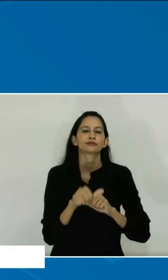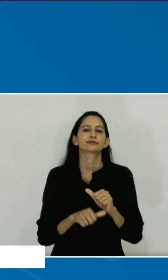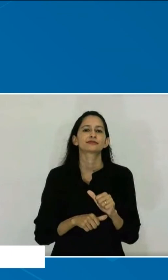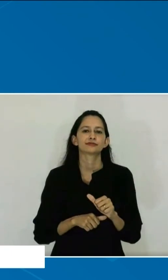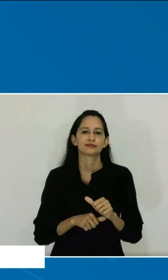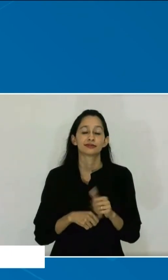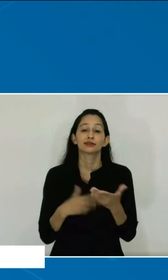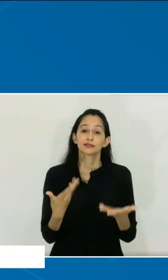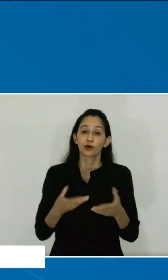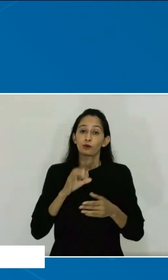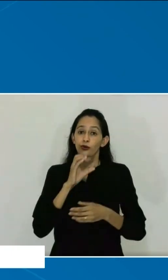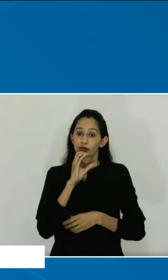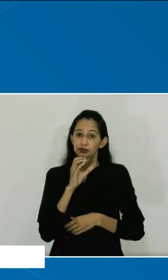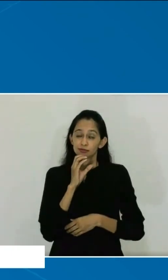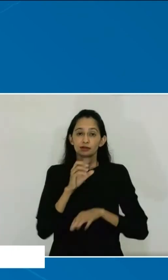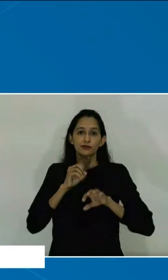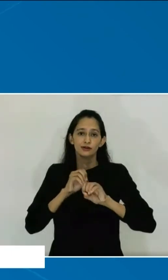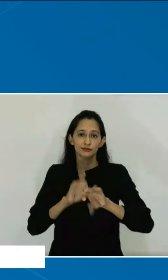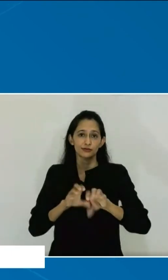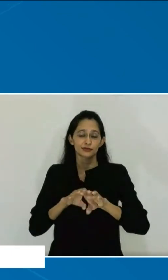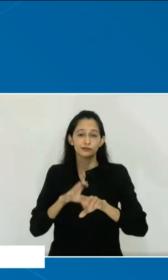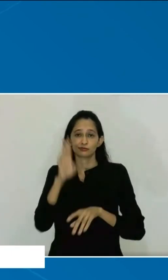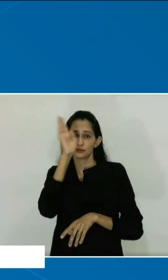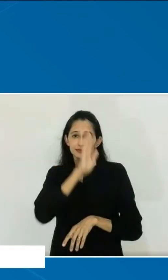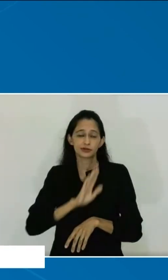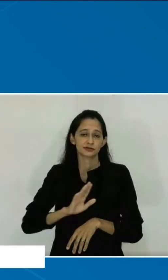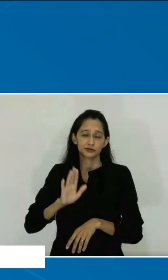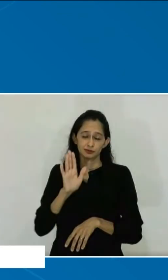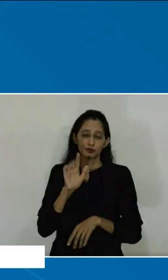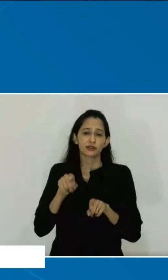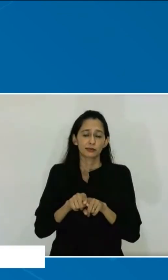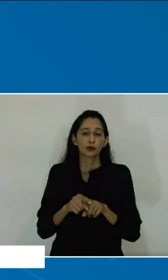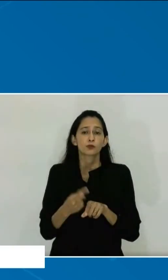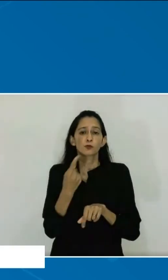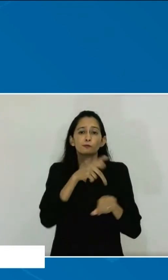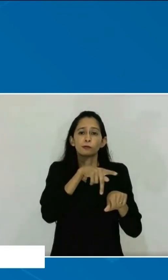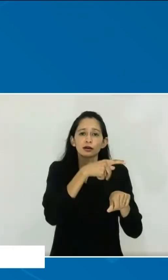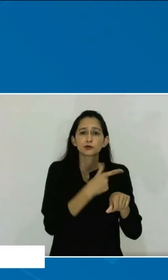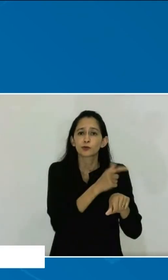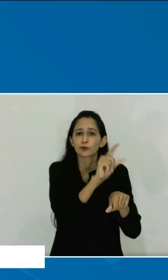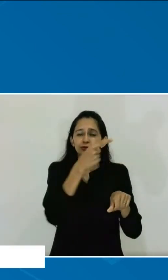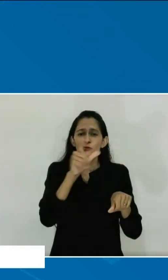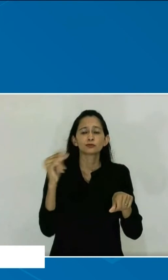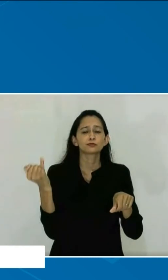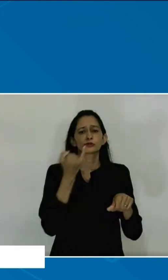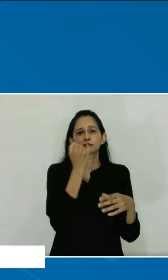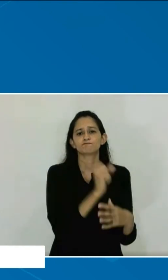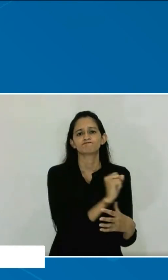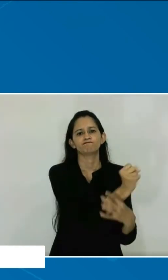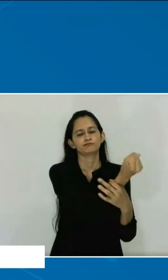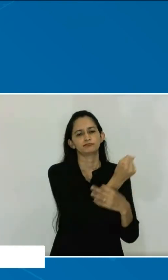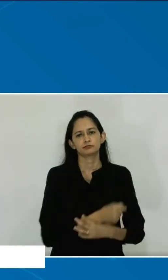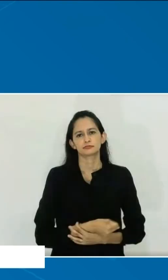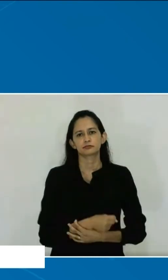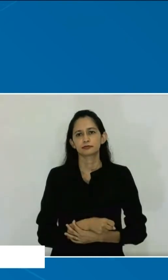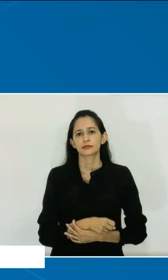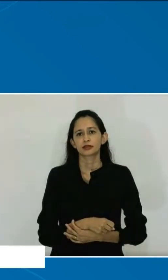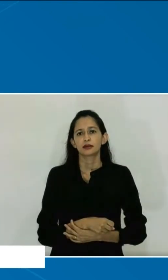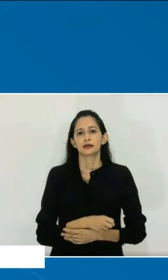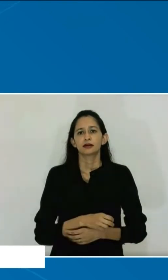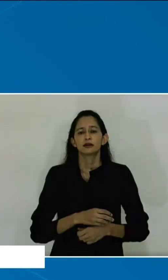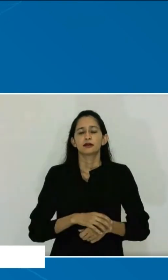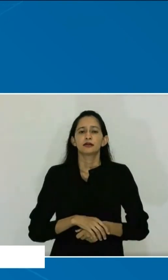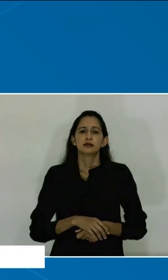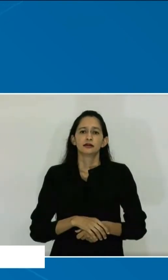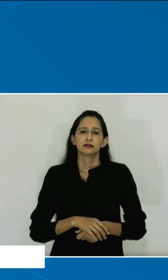conhecimento, educação é soberania do país, é soberania de uma nação, de uma comunidade. Então, tem